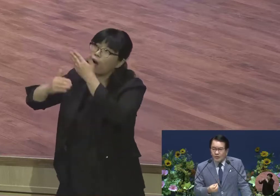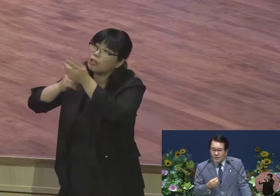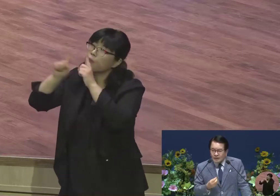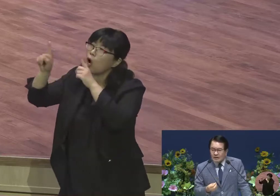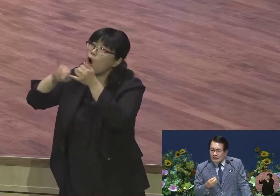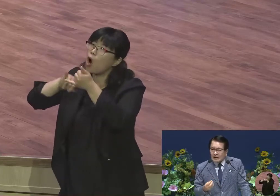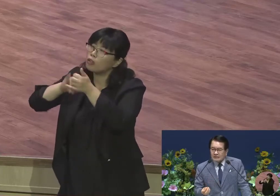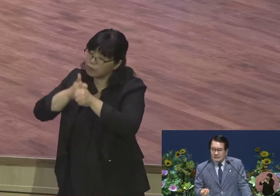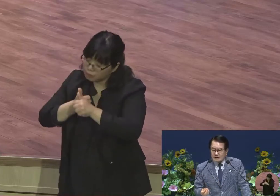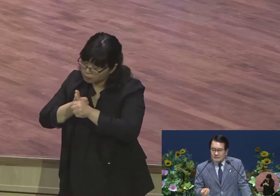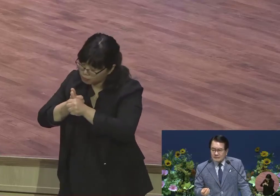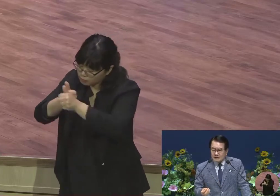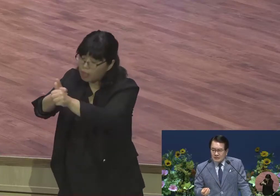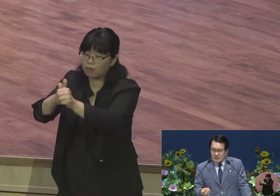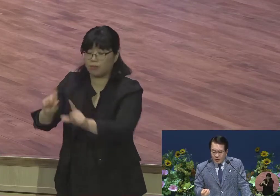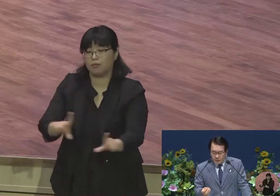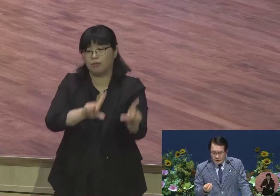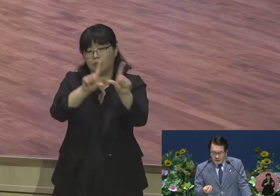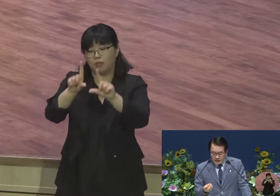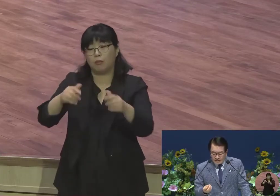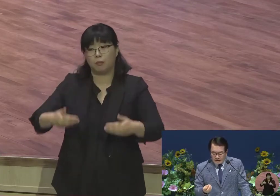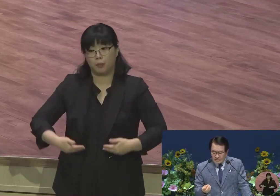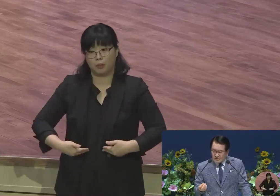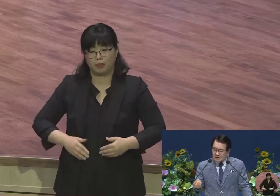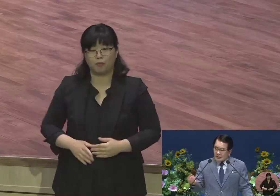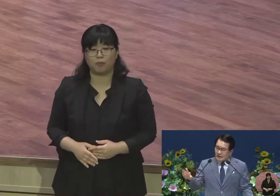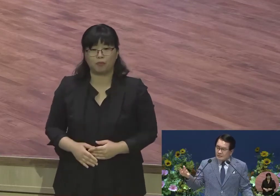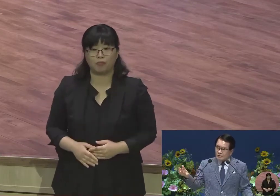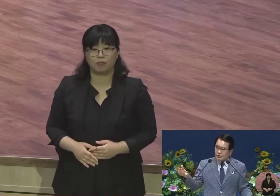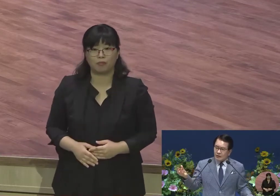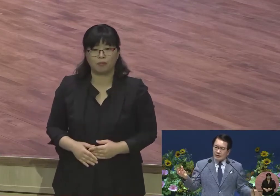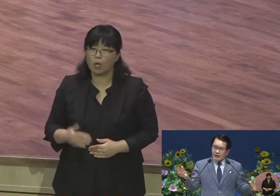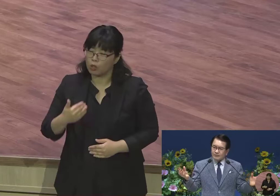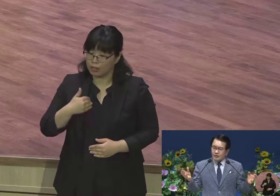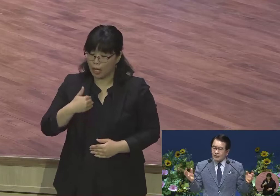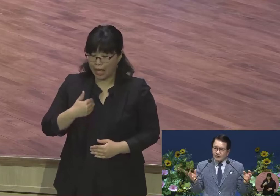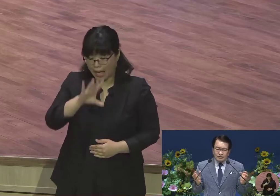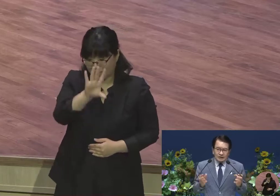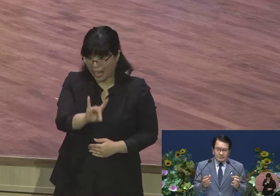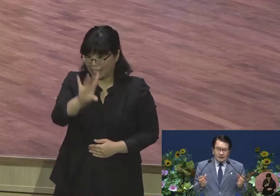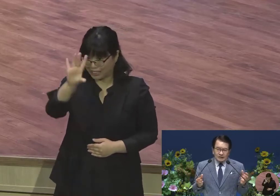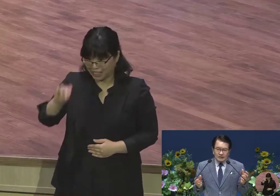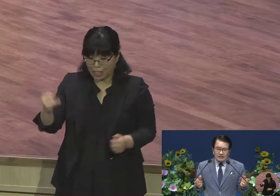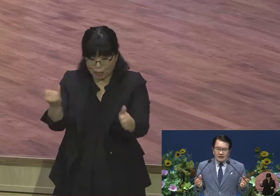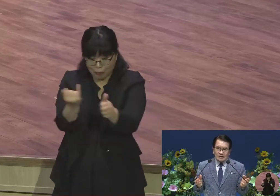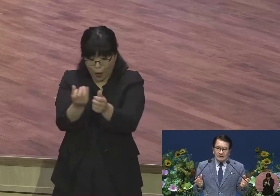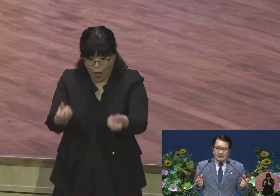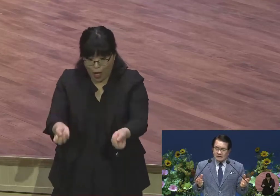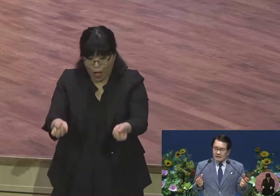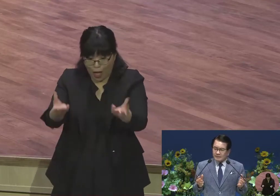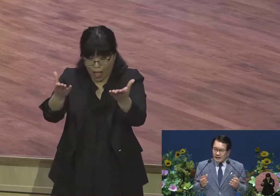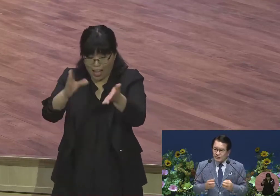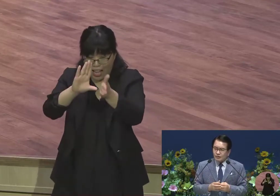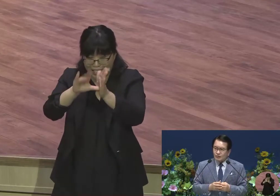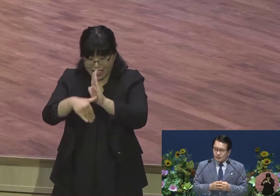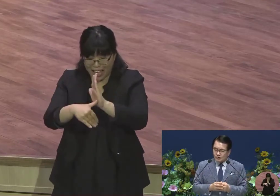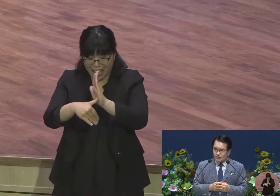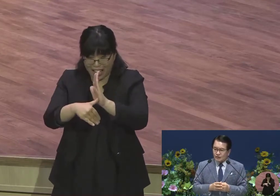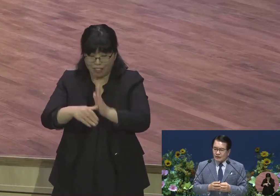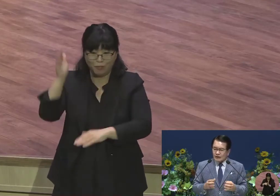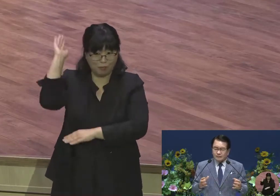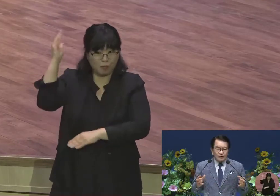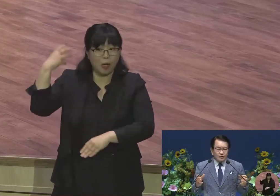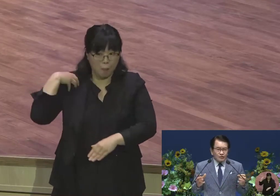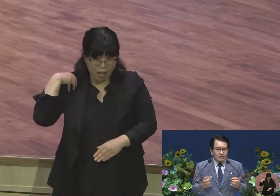제목이 복음이 이끄는 가정이 복음이 이끄는 가정 그래서 얼마 전에 단민족 합동 결혼식이었습니다. 러시아, 페루,